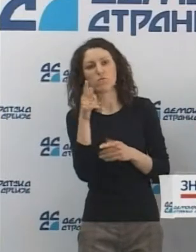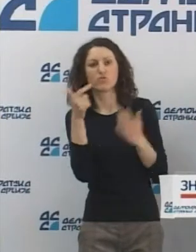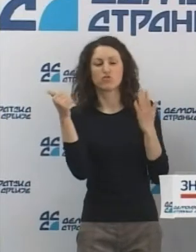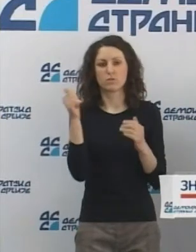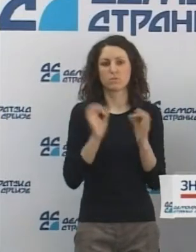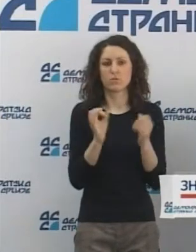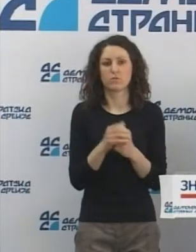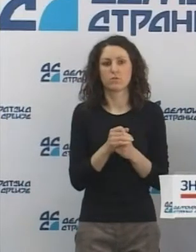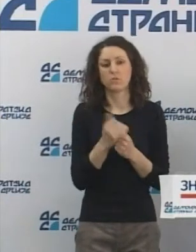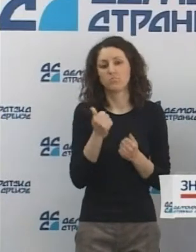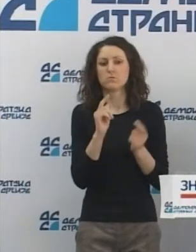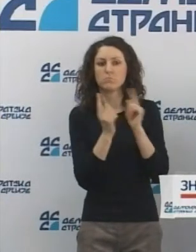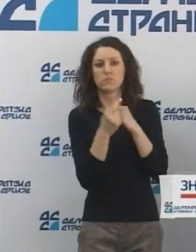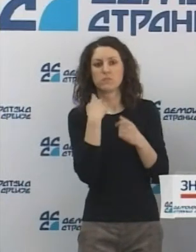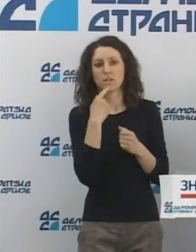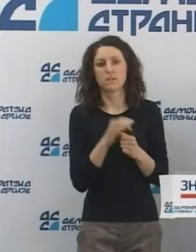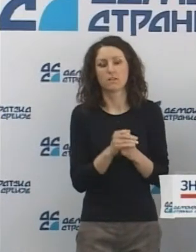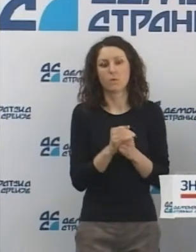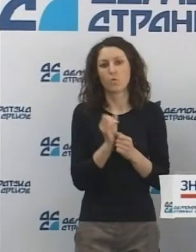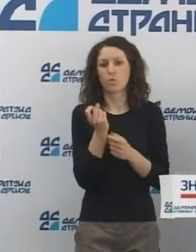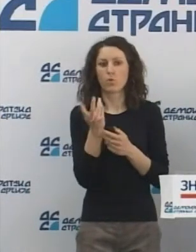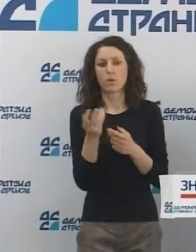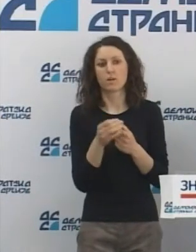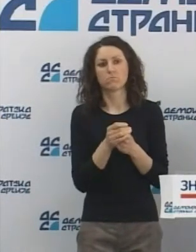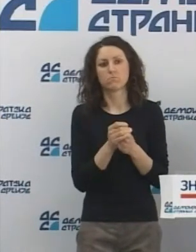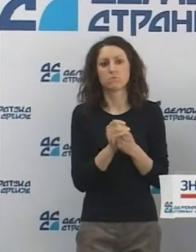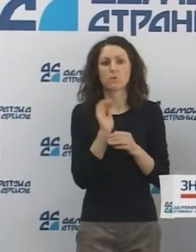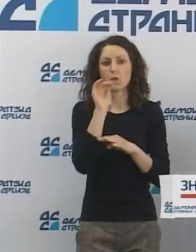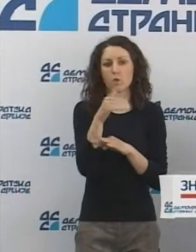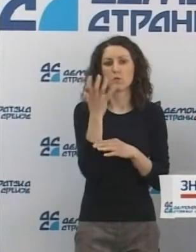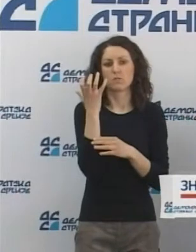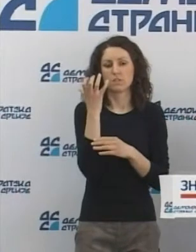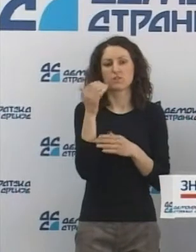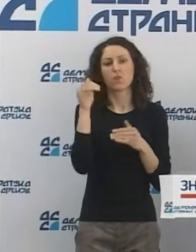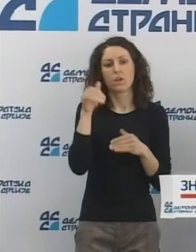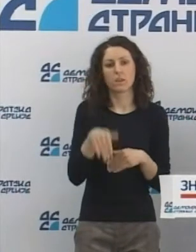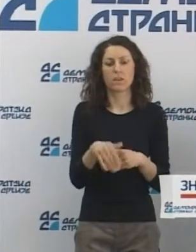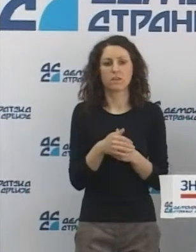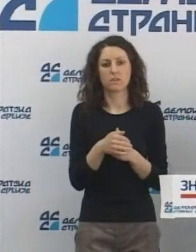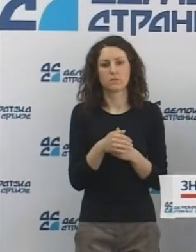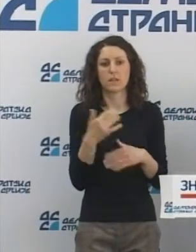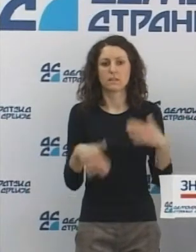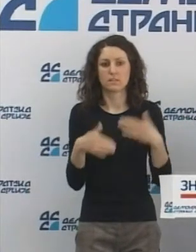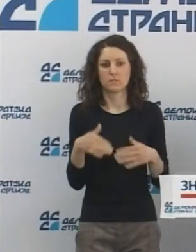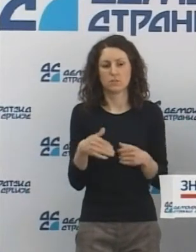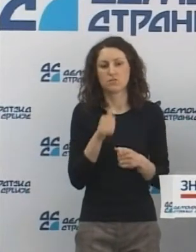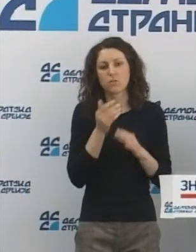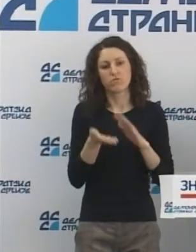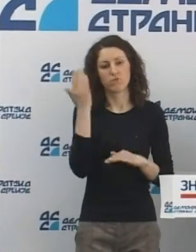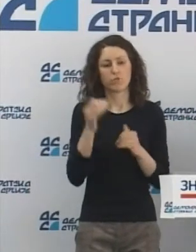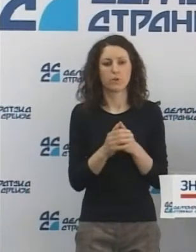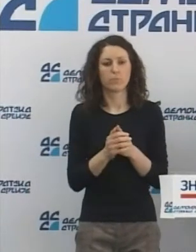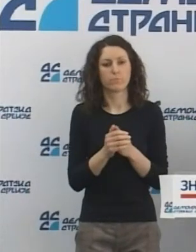ili prevedeno brojkama preko 500.000 nezaposlenih je više.